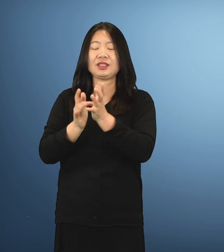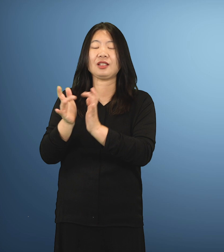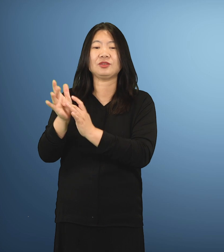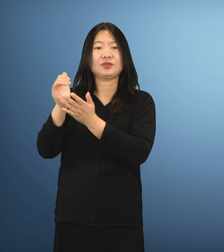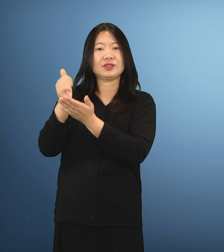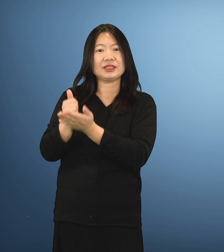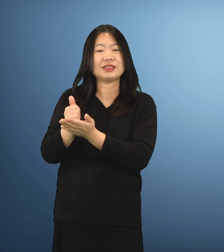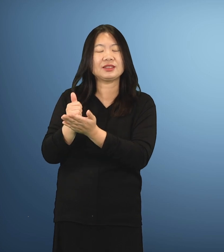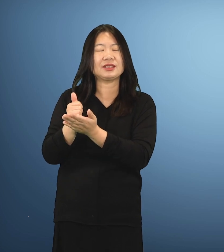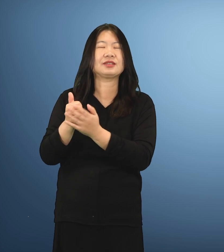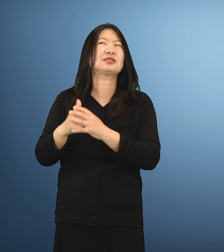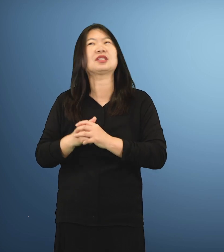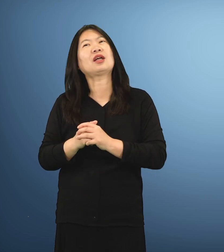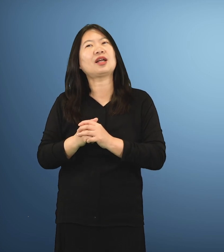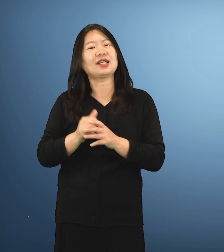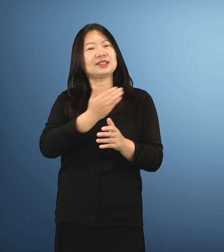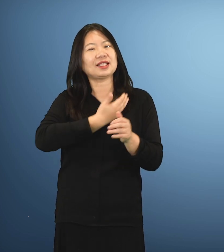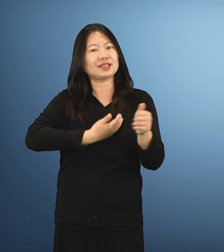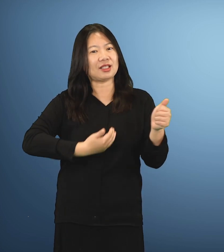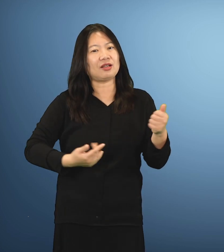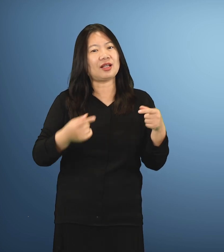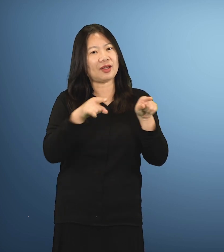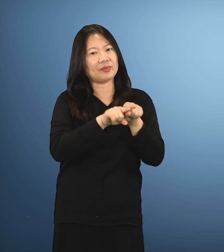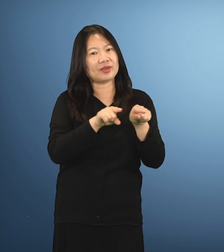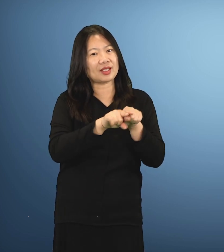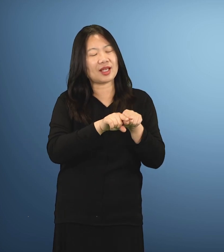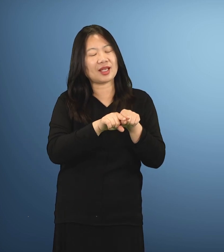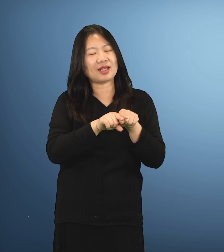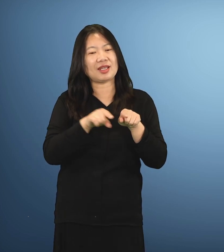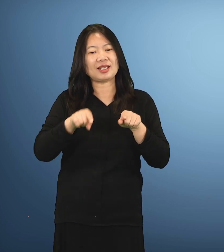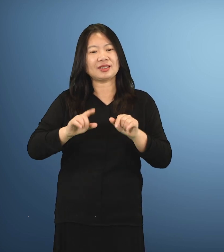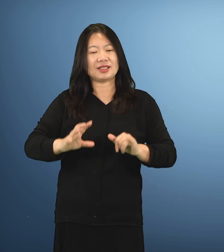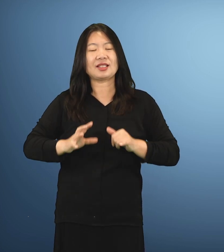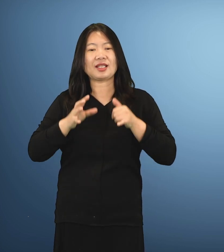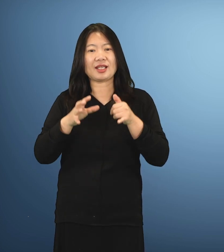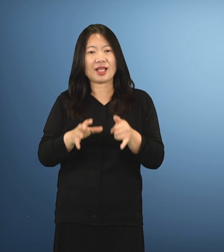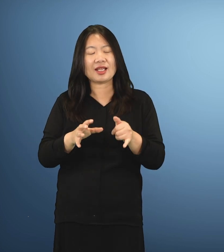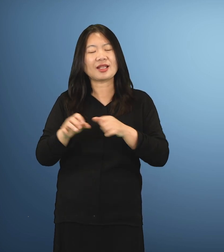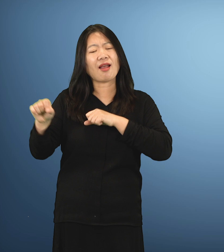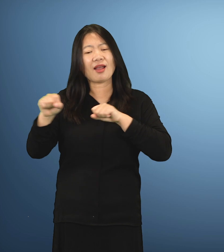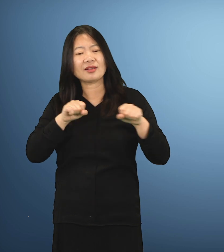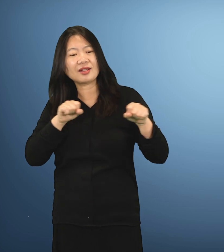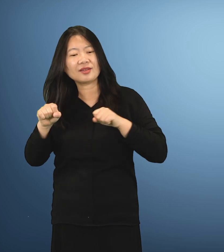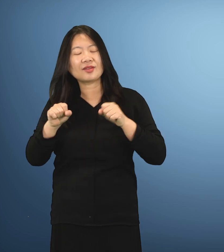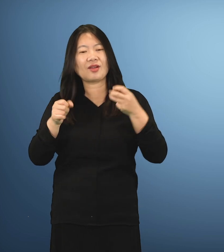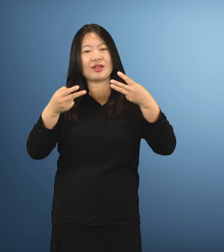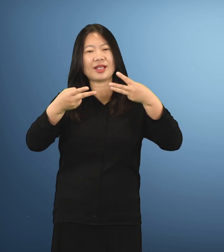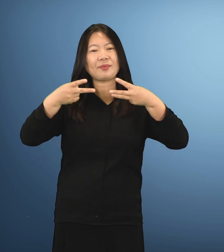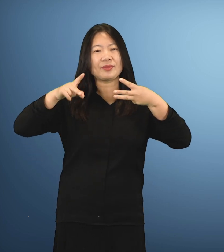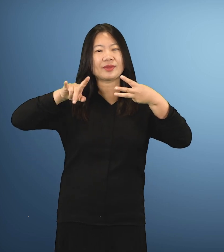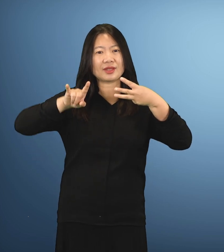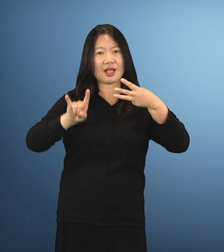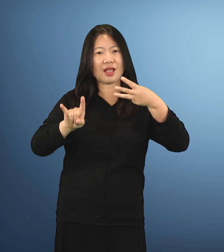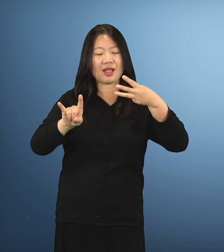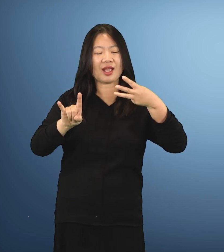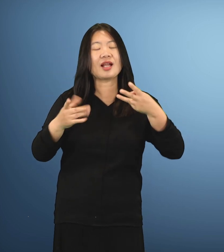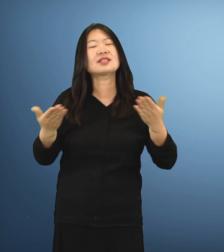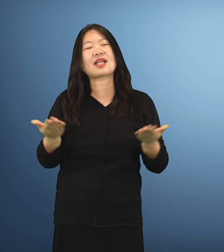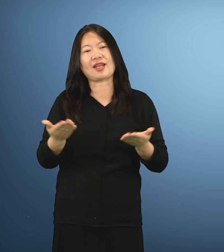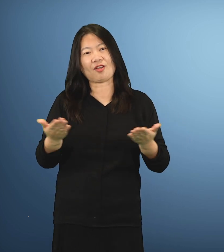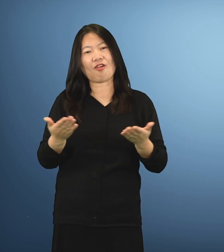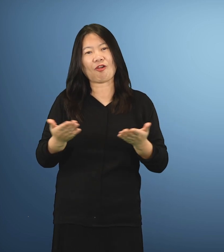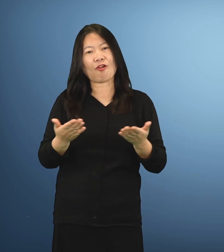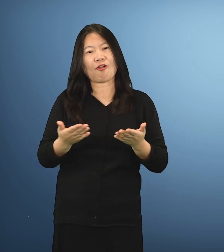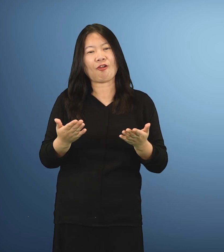예수님이 주로 제자들과 함께 이 땅에서 하신 3대